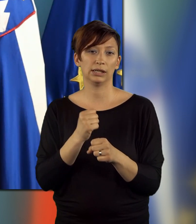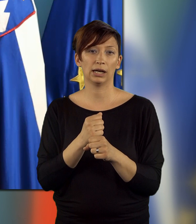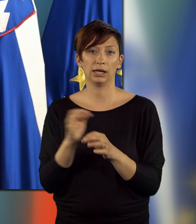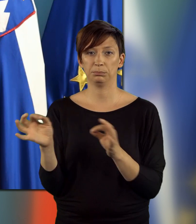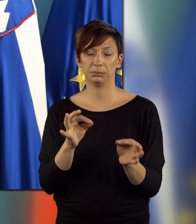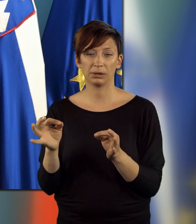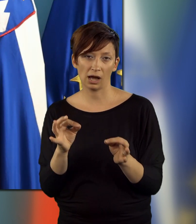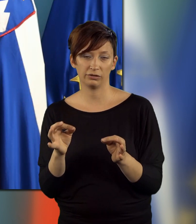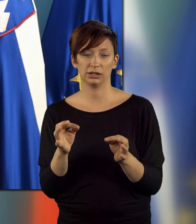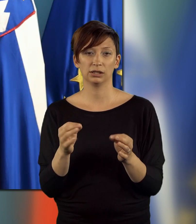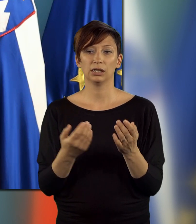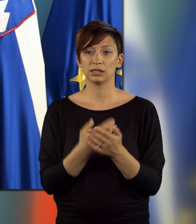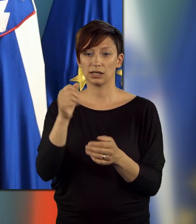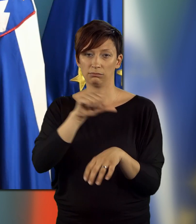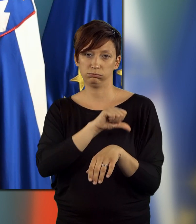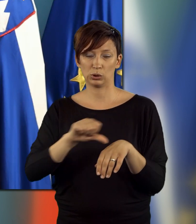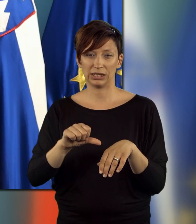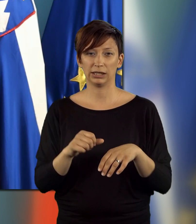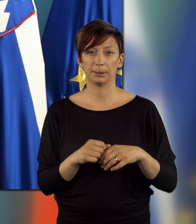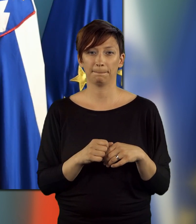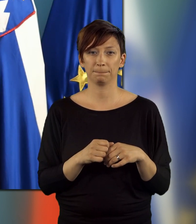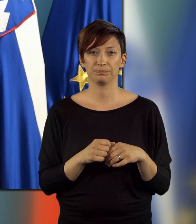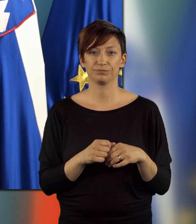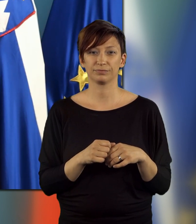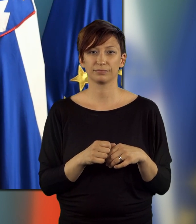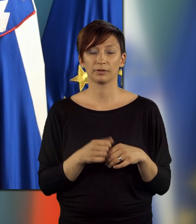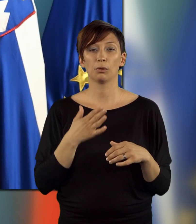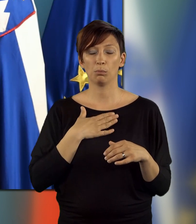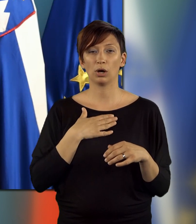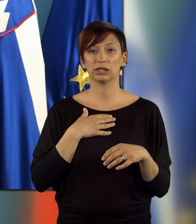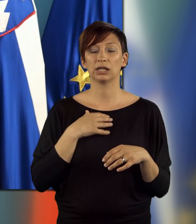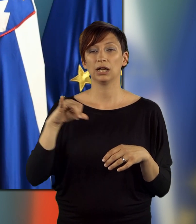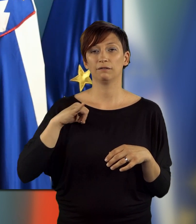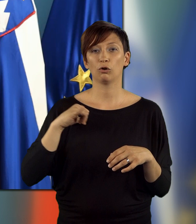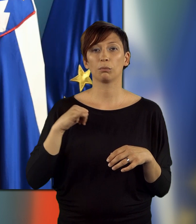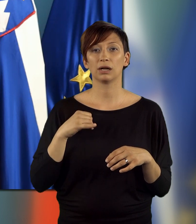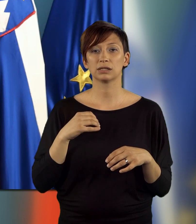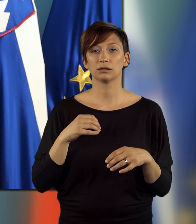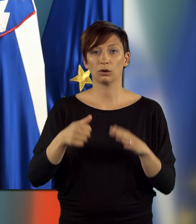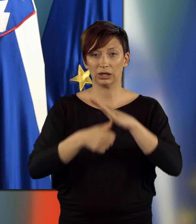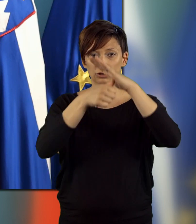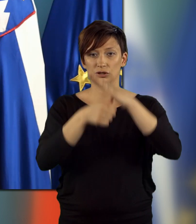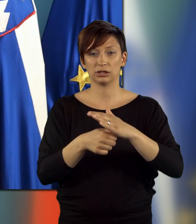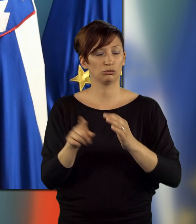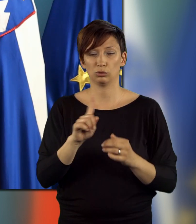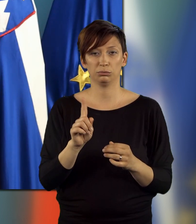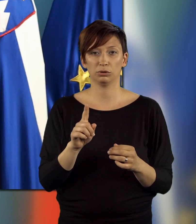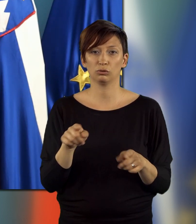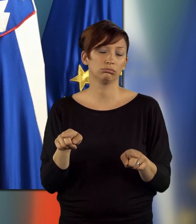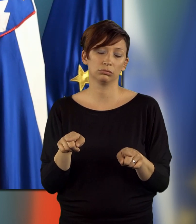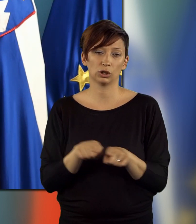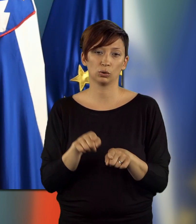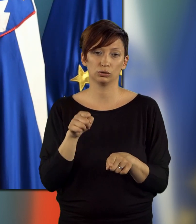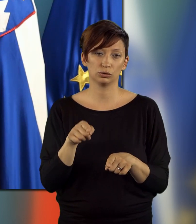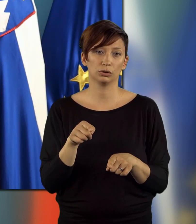določene priprave za posege. Po mojih informacijah v UKC temu ni bilo tako